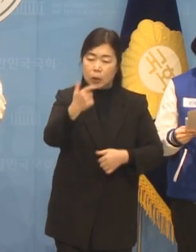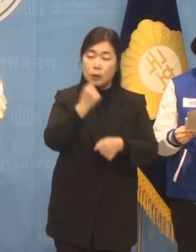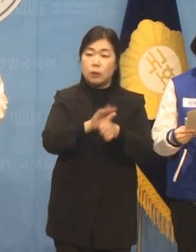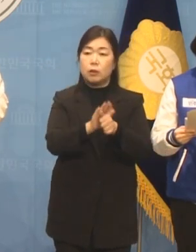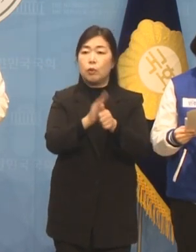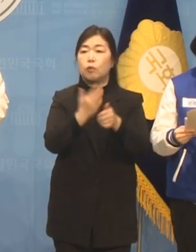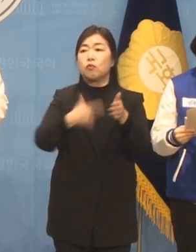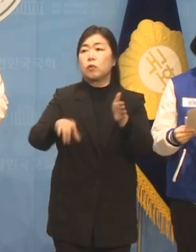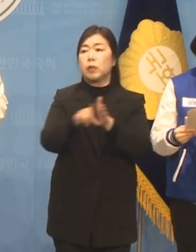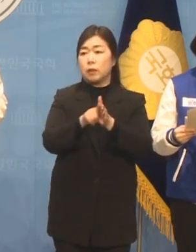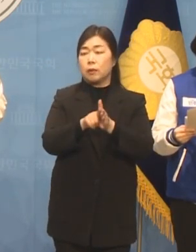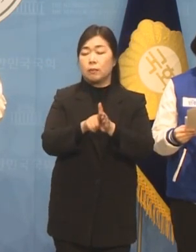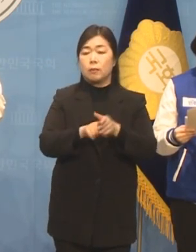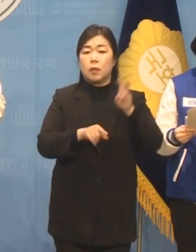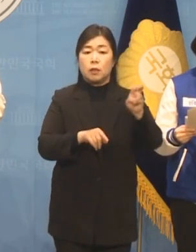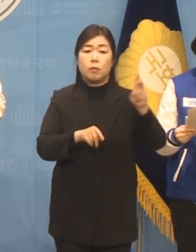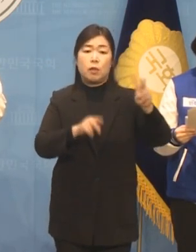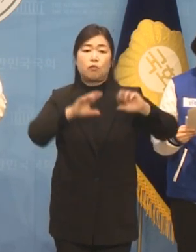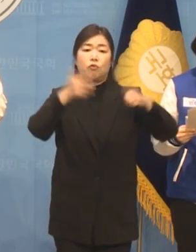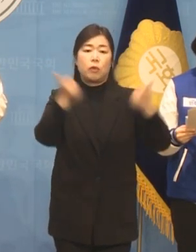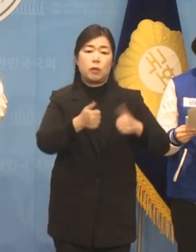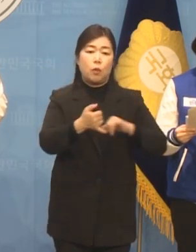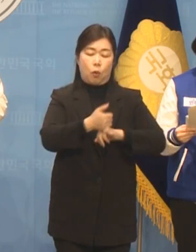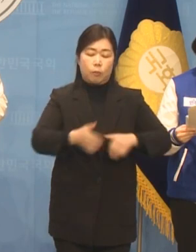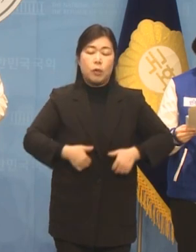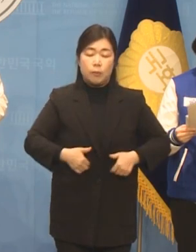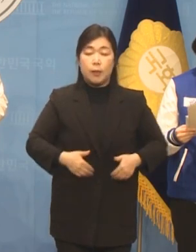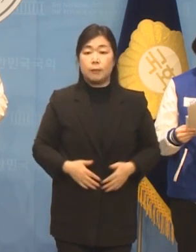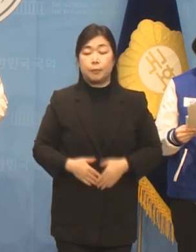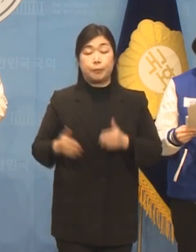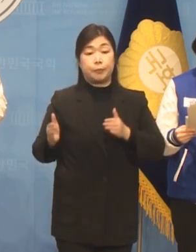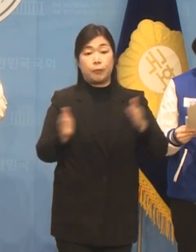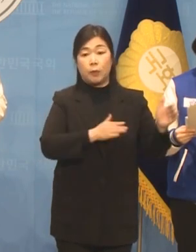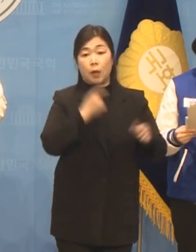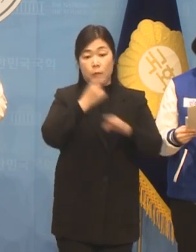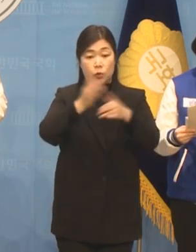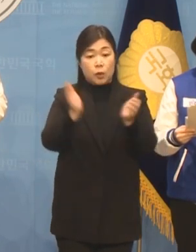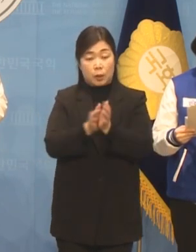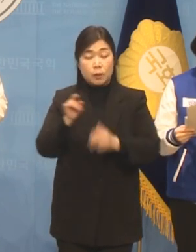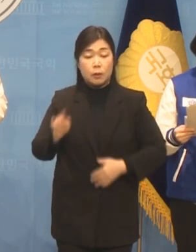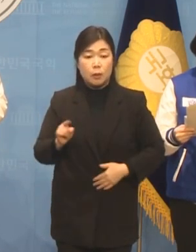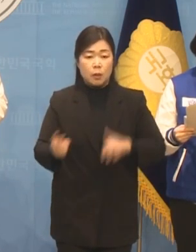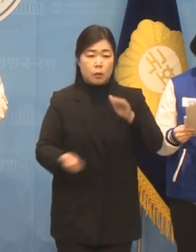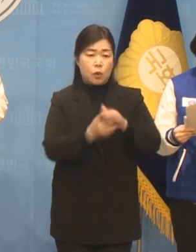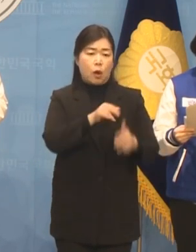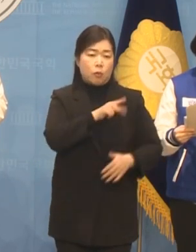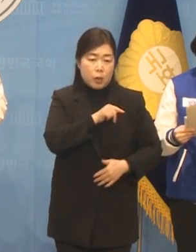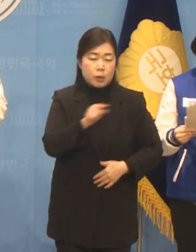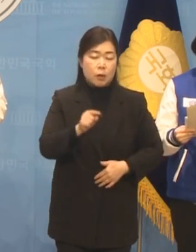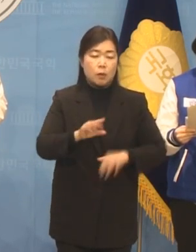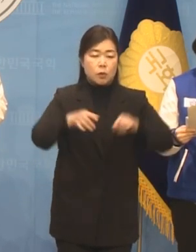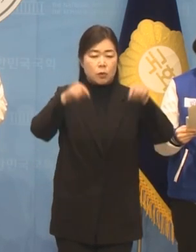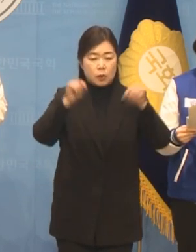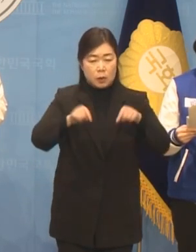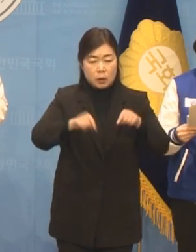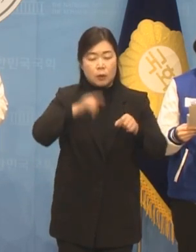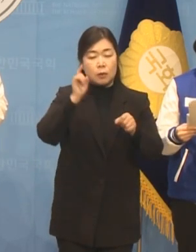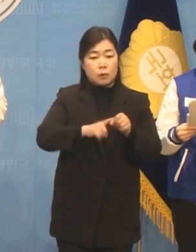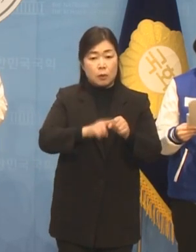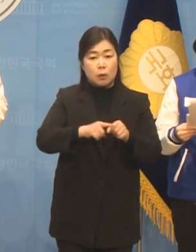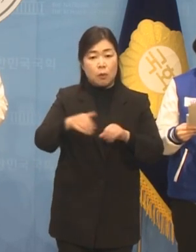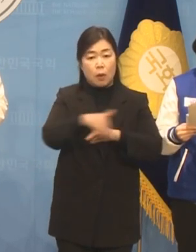것입니다. 민주당의 경우에 있어서 지도부인 최고위원회에서 많은 정치적 사안에 대해서 논의를 하고 대외적으로 발표도 하고